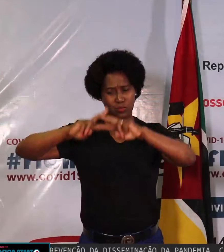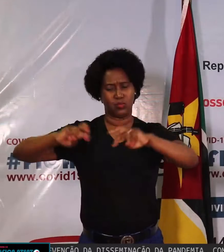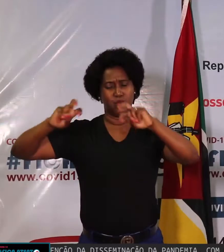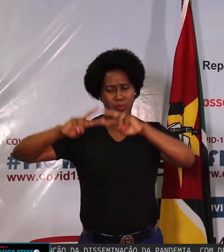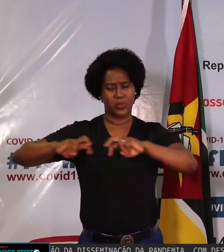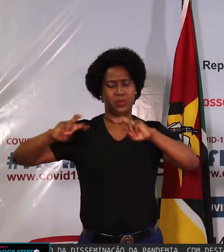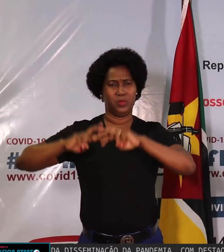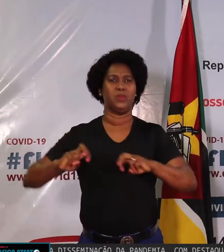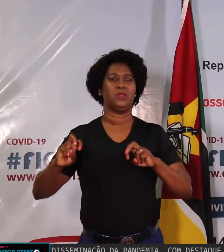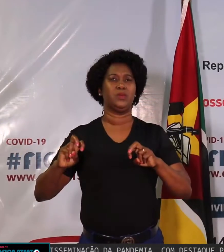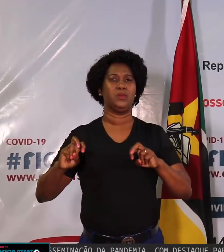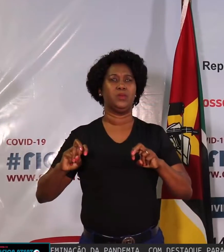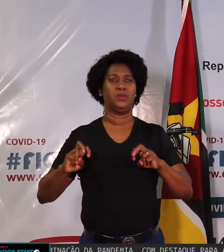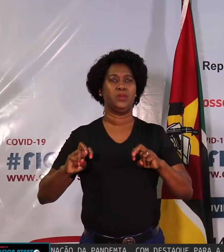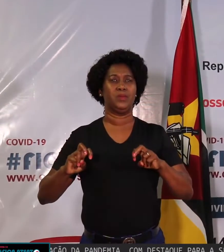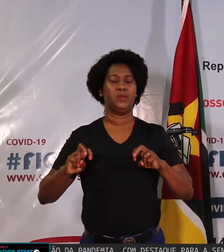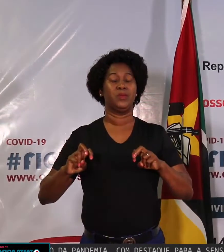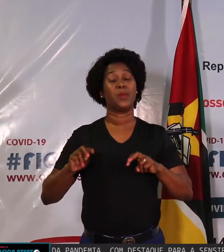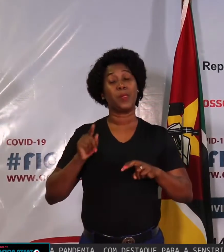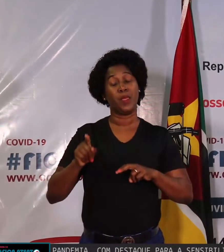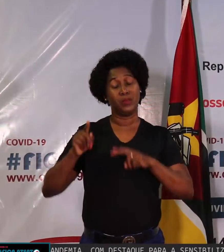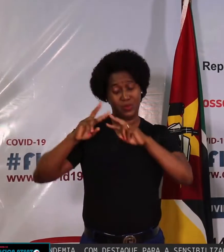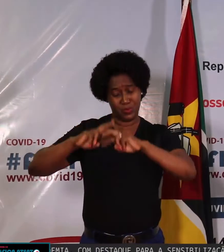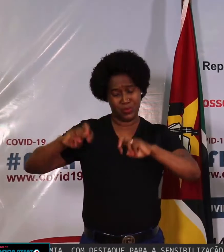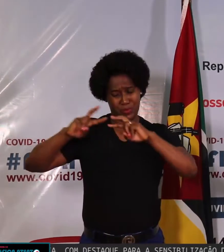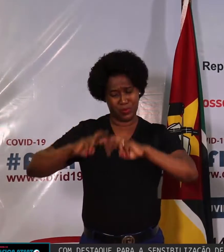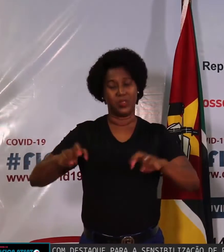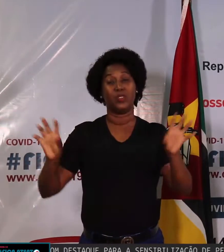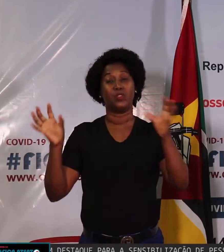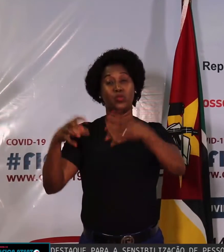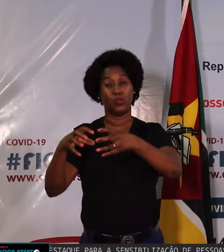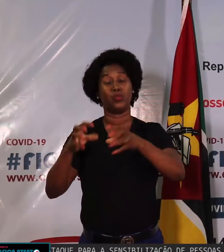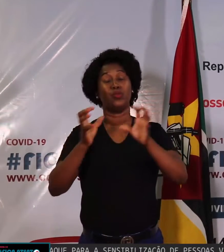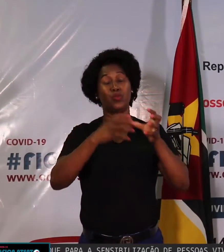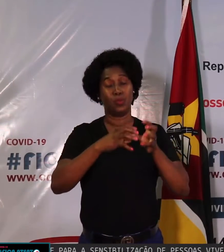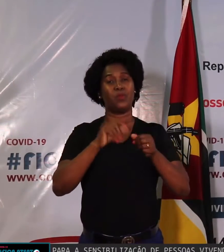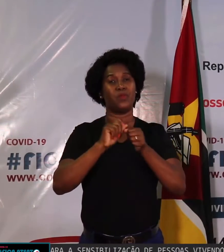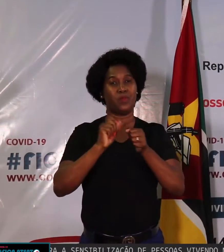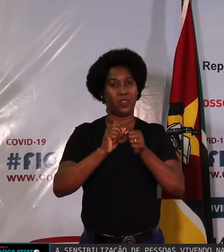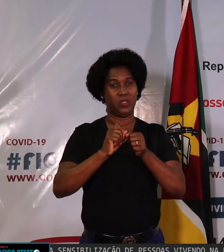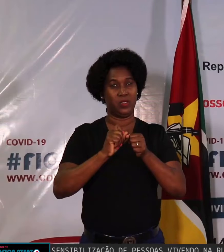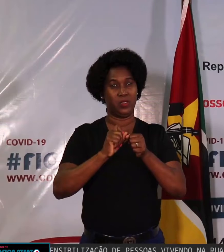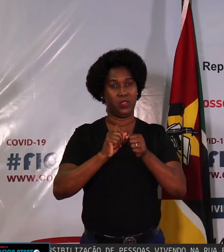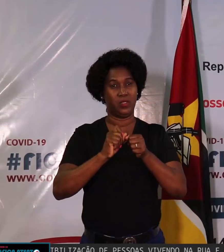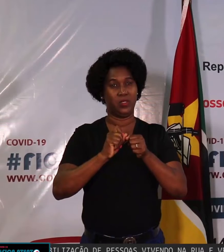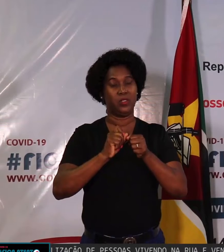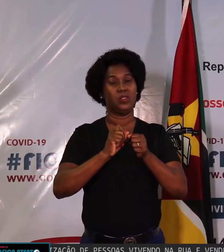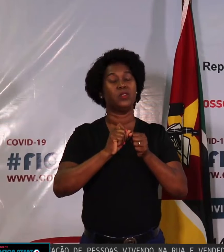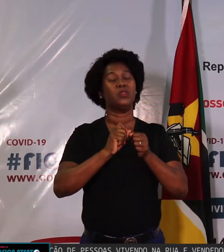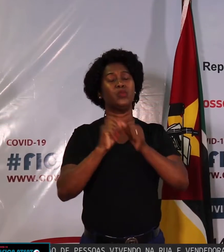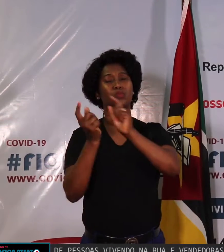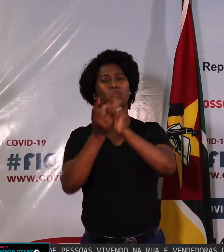epidemiológica. A investigação realizada pelas nossas equipes permitiu o mapeamento de